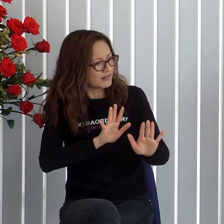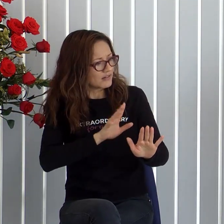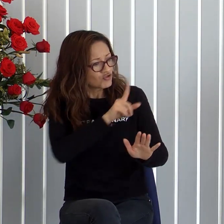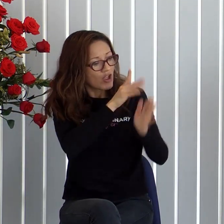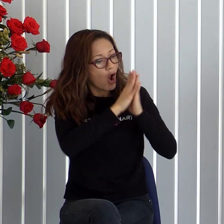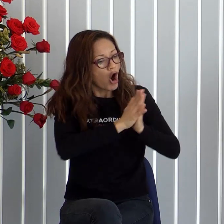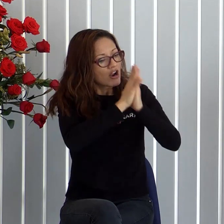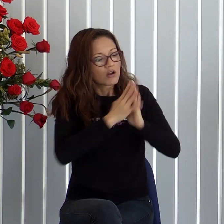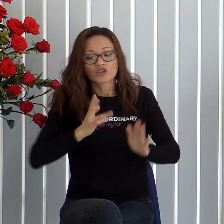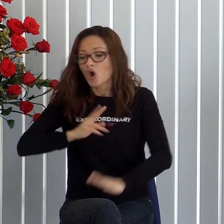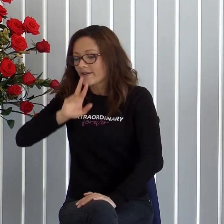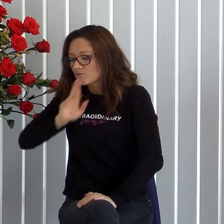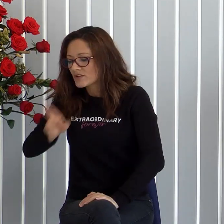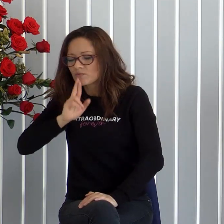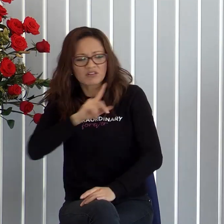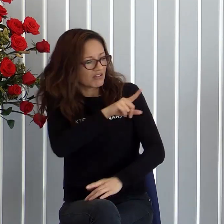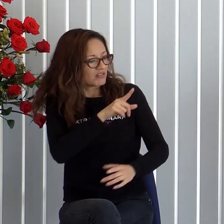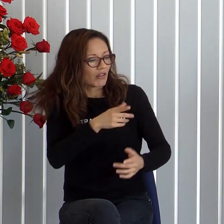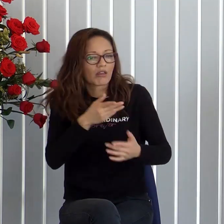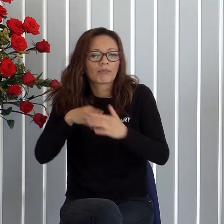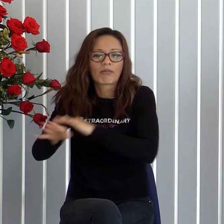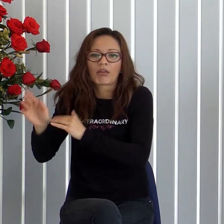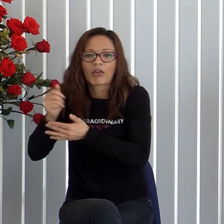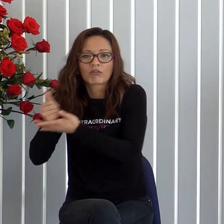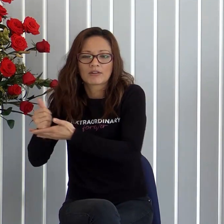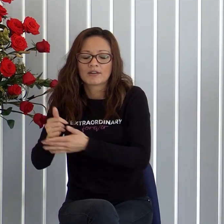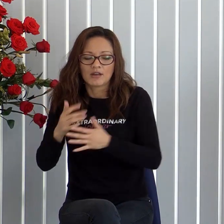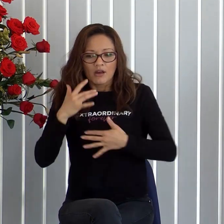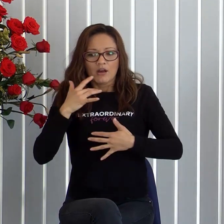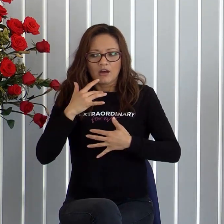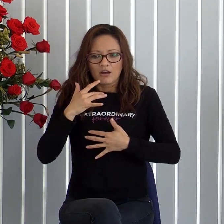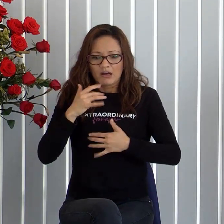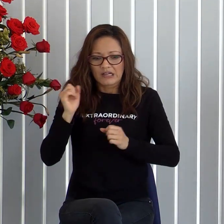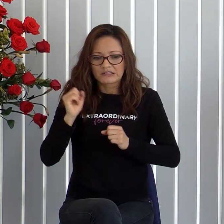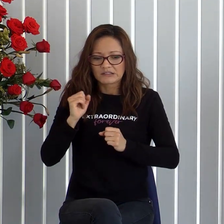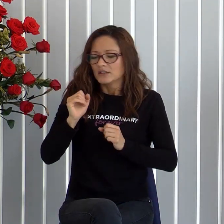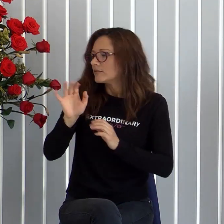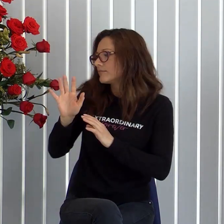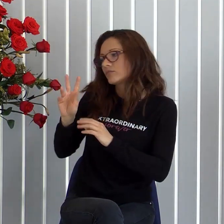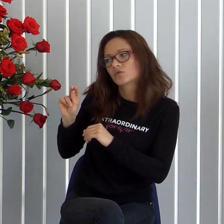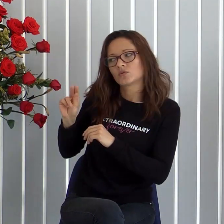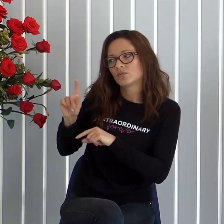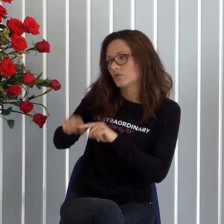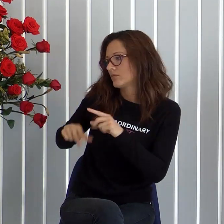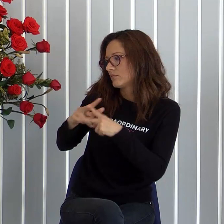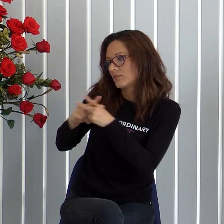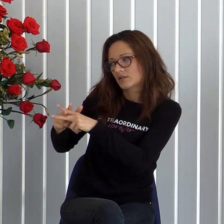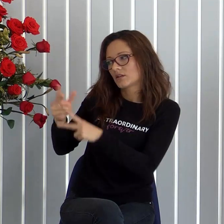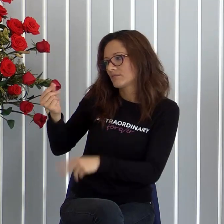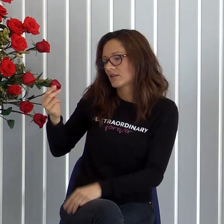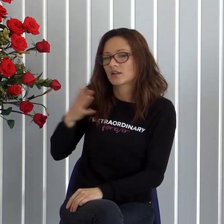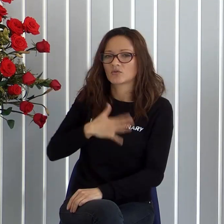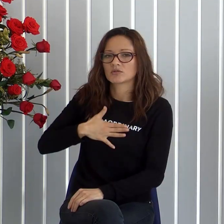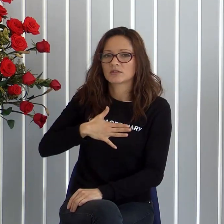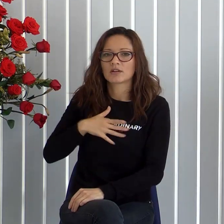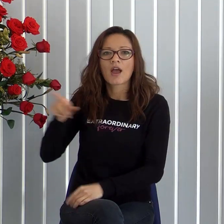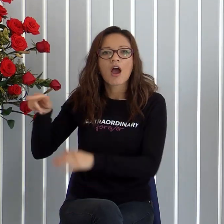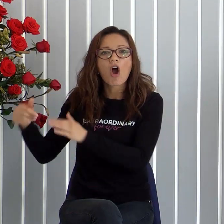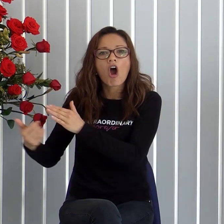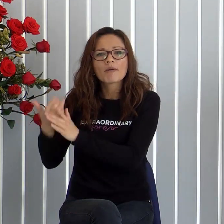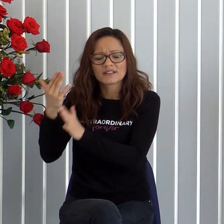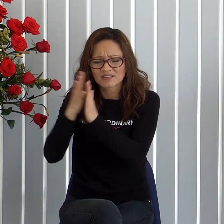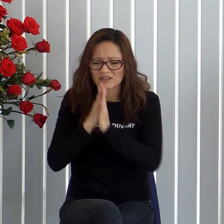estoy obrando. Entonces llamé a mi hermana y le dije, mira, no te voy a prestar la plata. Bueno, yo no sé, ella comenzó a